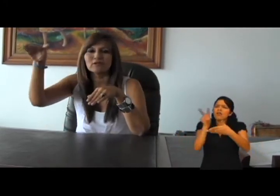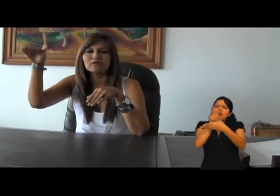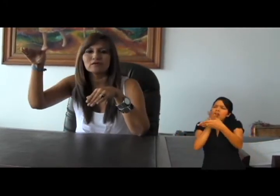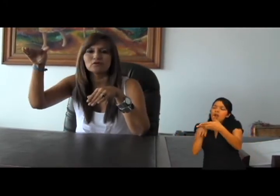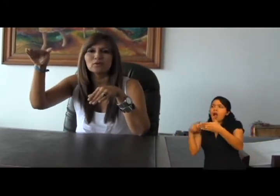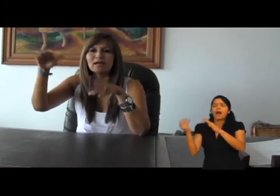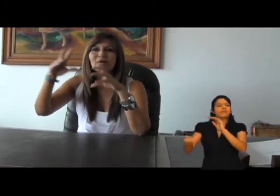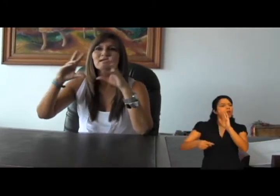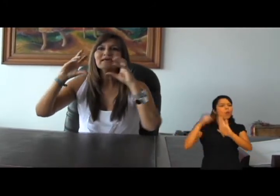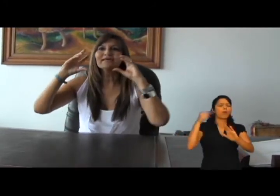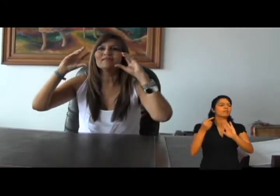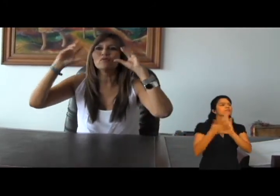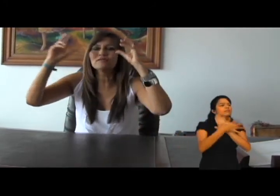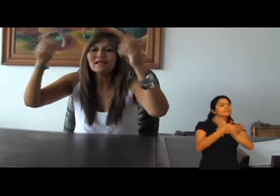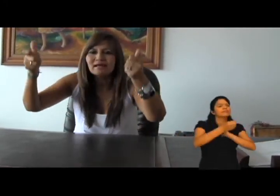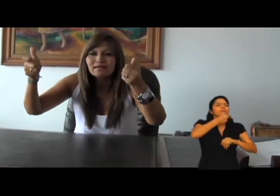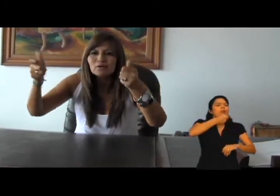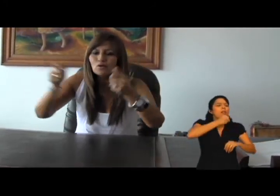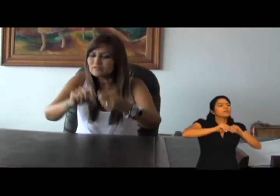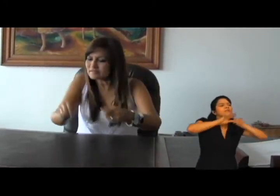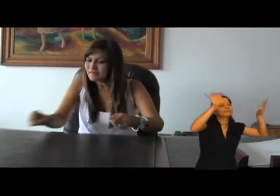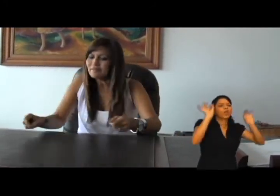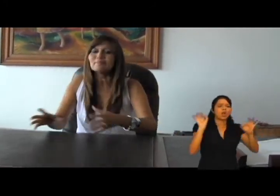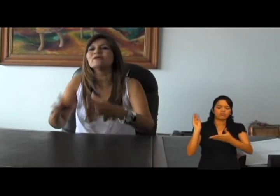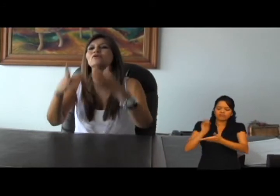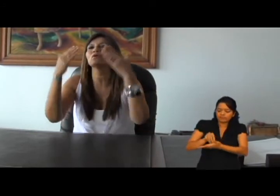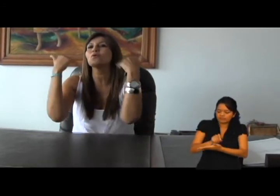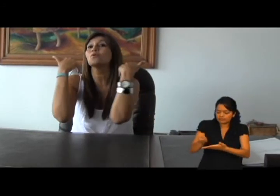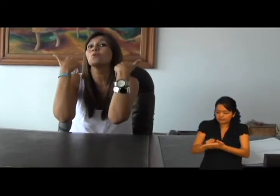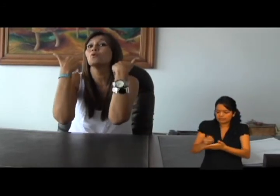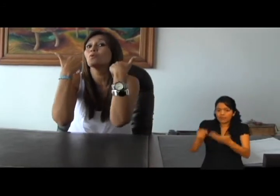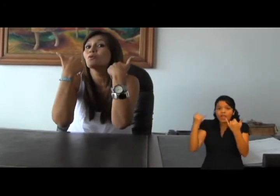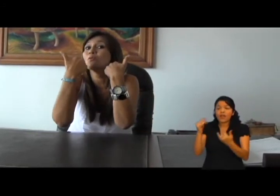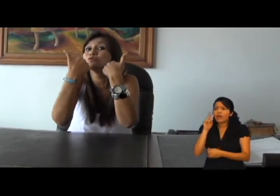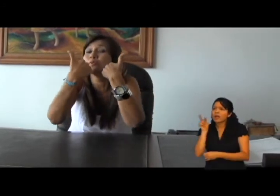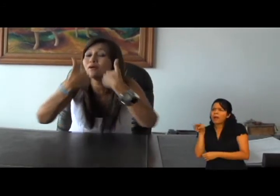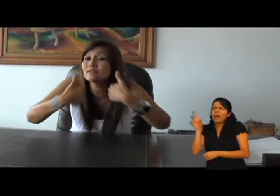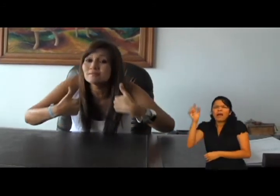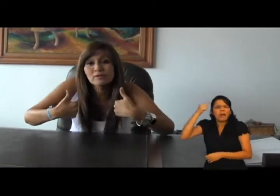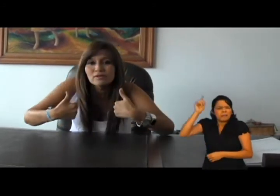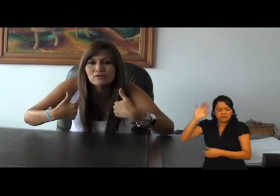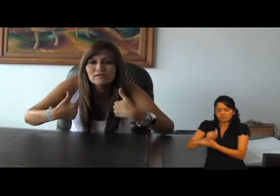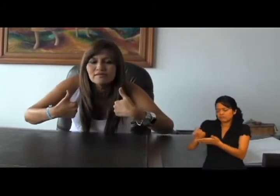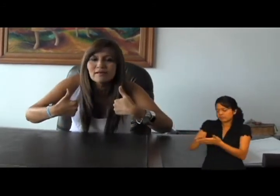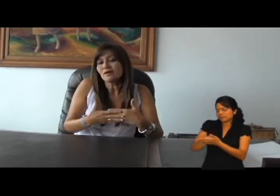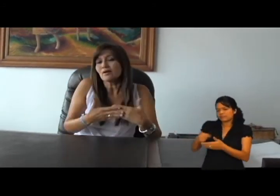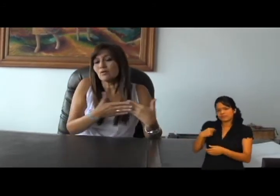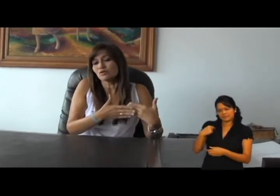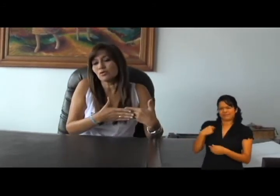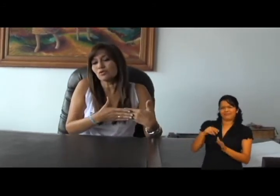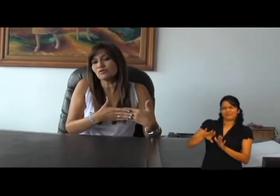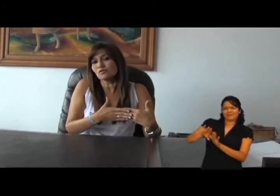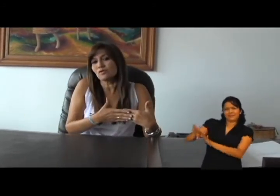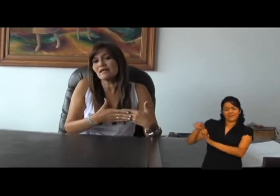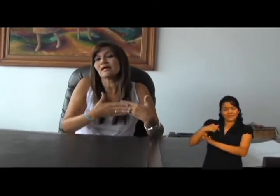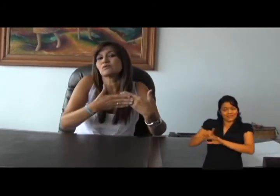primero que se encontró acá y se bota al aire o se escribe en el periódico como yo veo en este momento la noticia, como yo conozco el